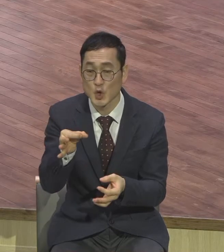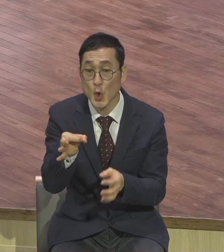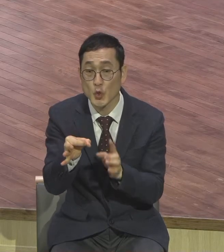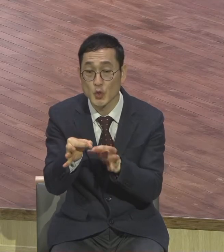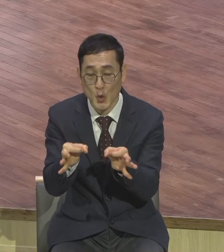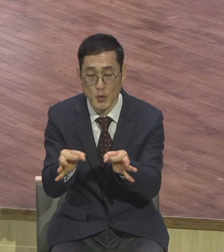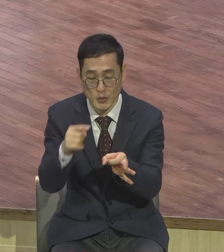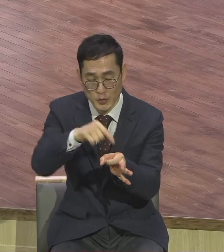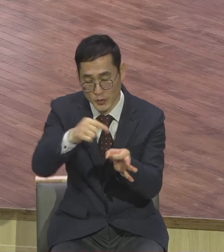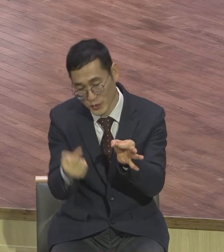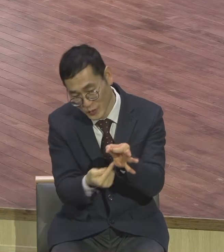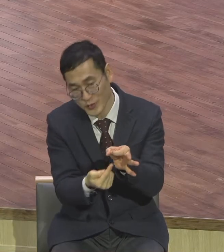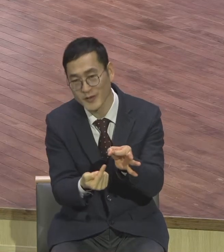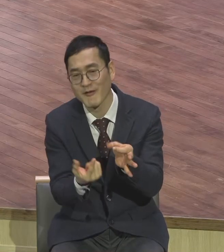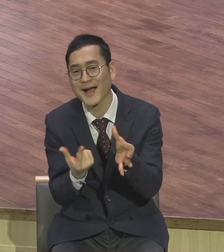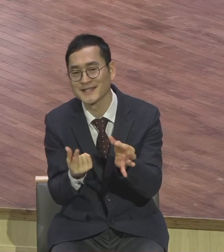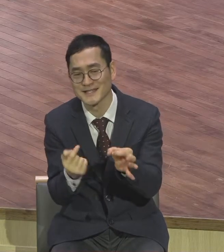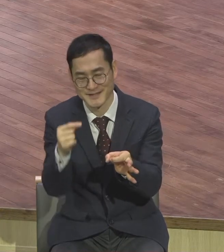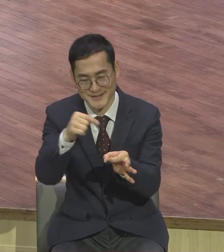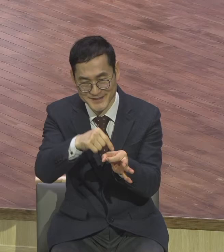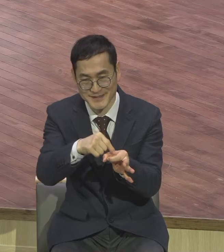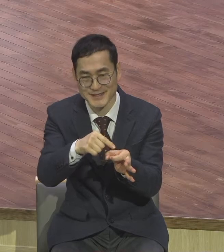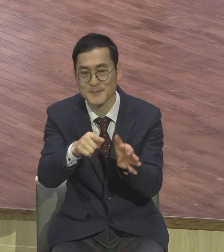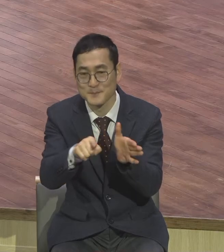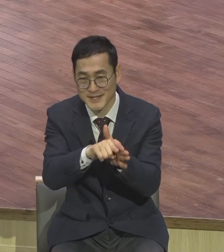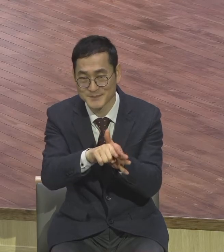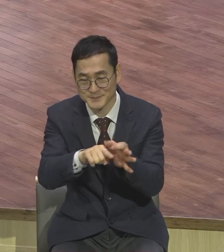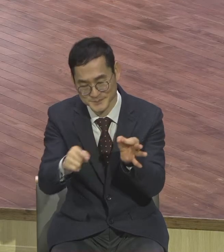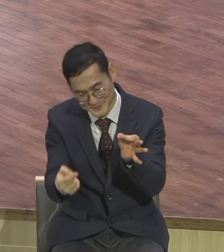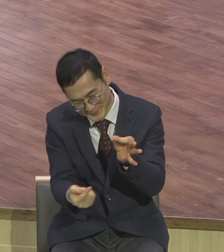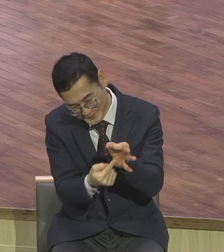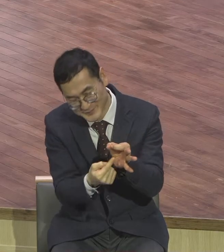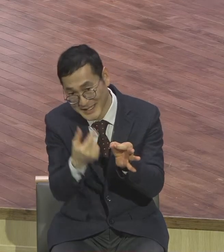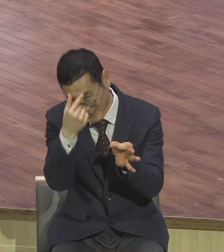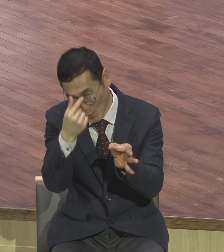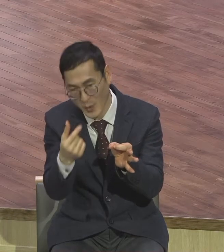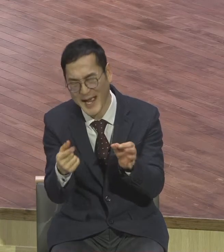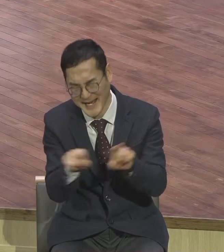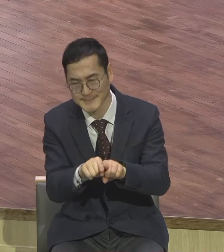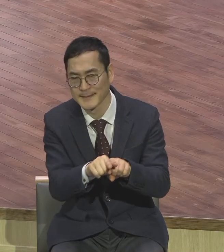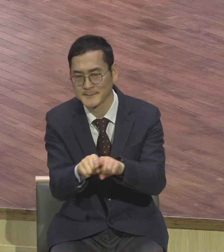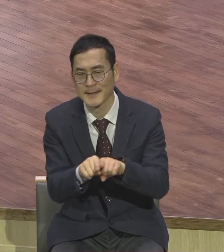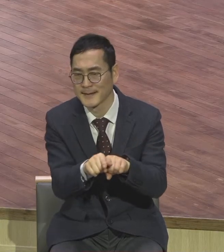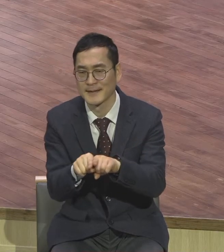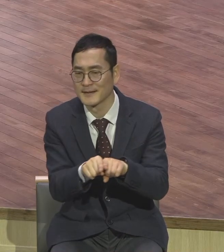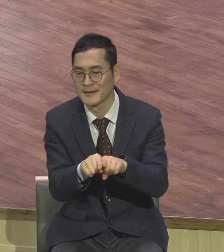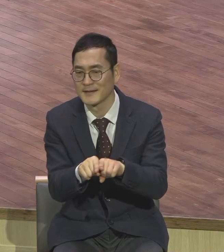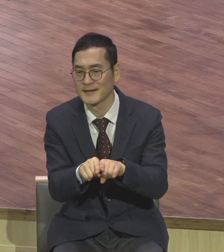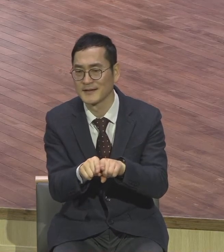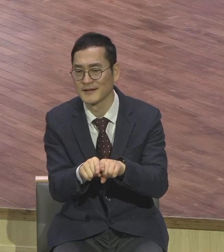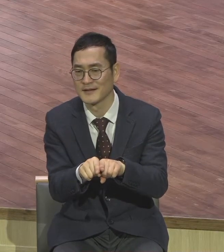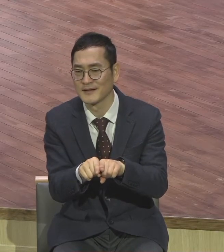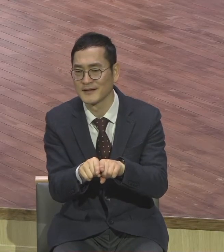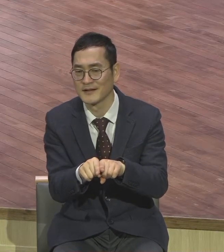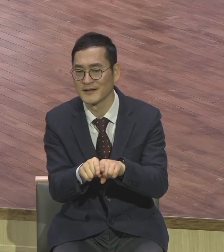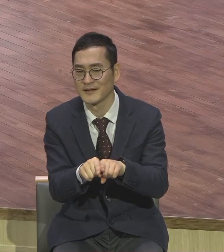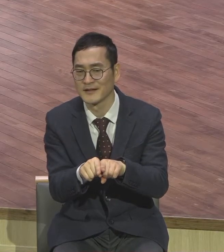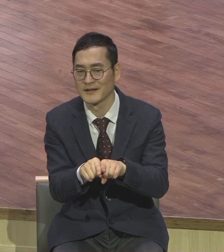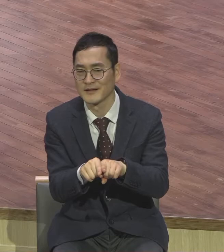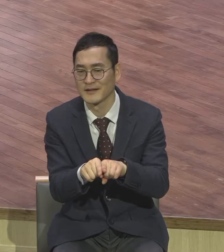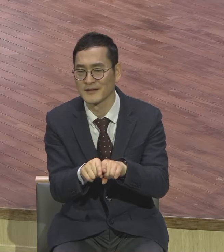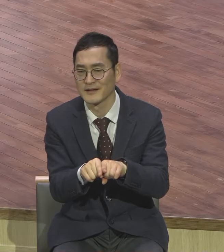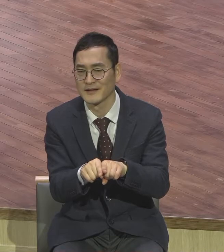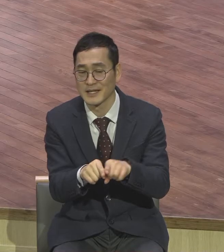기도 믿음과 기도 믿음이 있는 사람의 특징이 있습니다. 그게 뭐냐 기도합니다. 우리는 그러죠. 기도